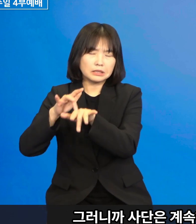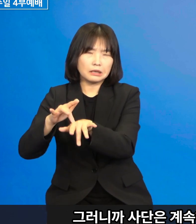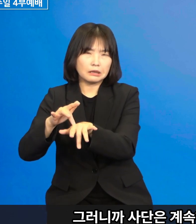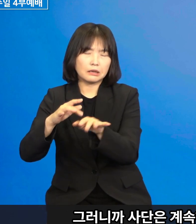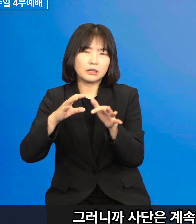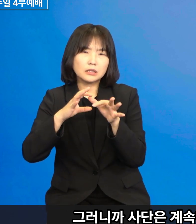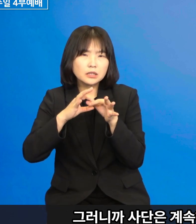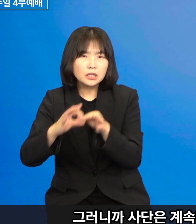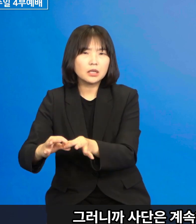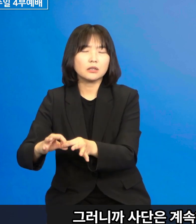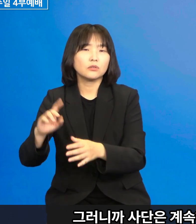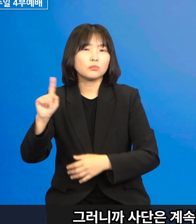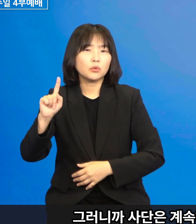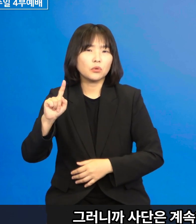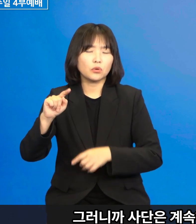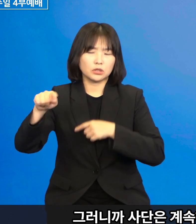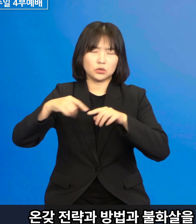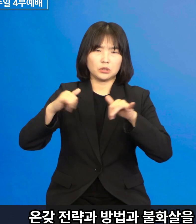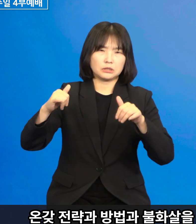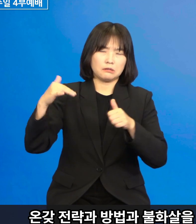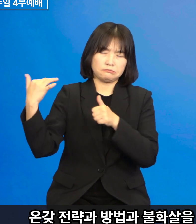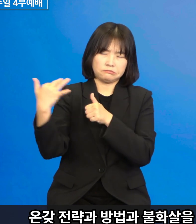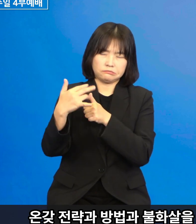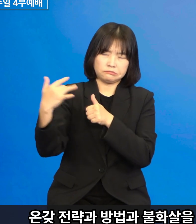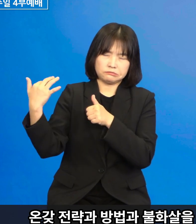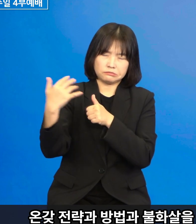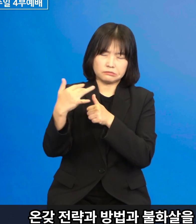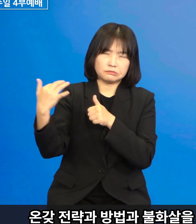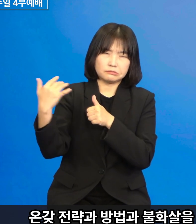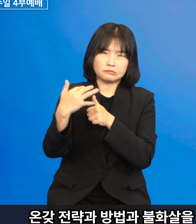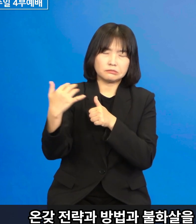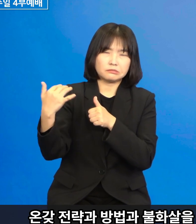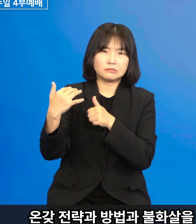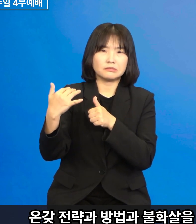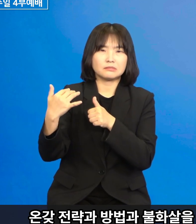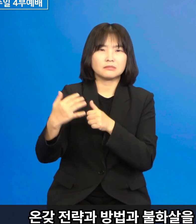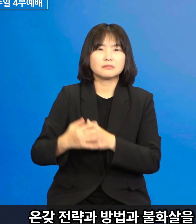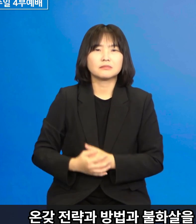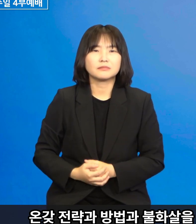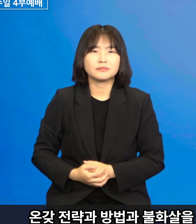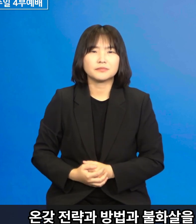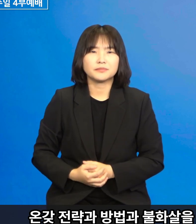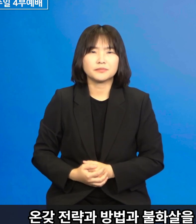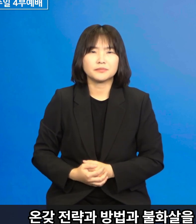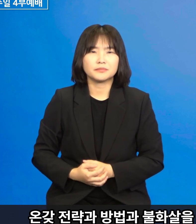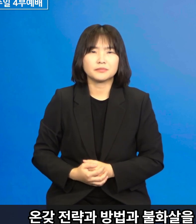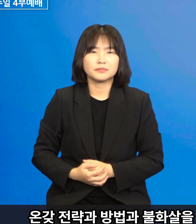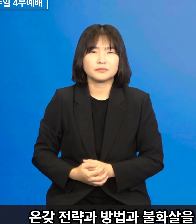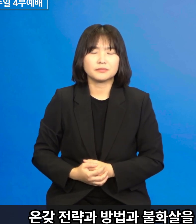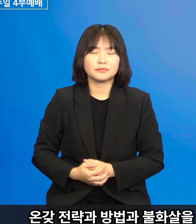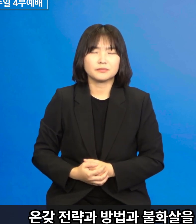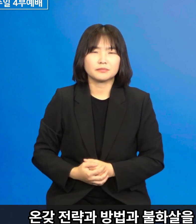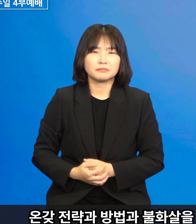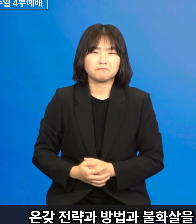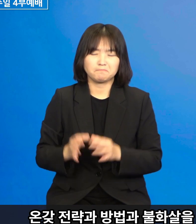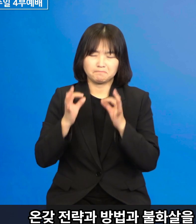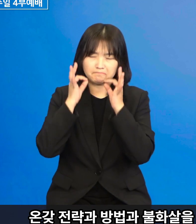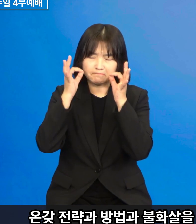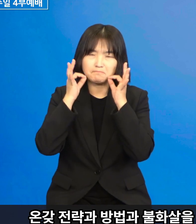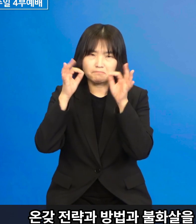계속해서 지도자들이 넘어지기를 온갖 전략과 방법과 불화살을 통해서 쓰러뜨리려고 하는